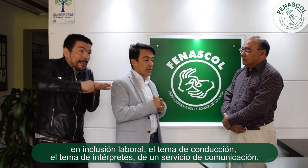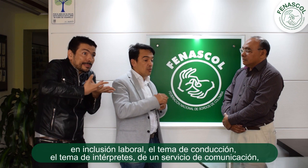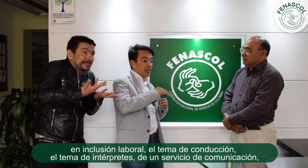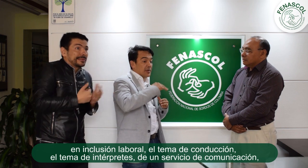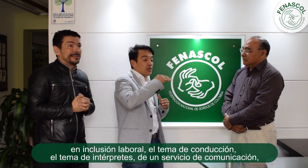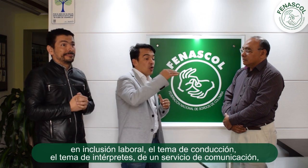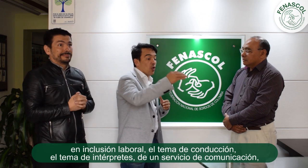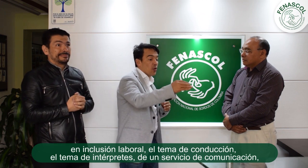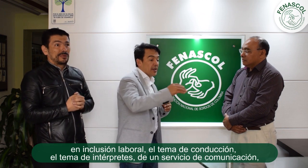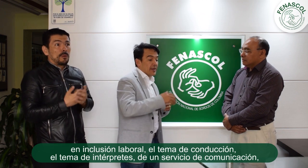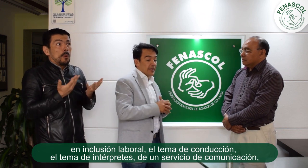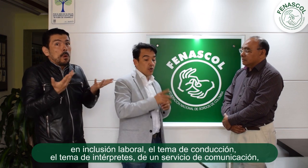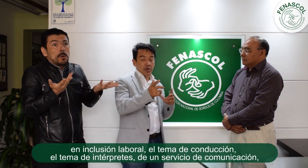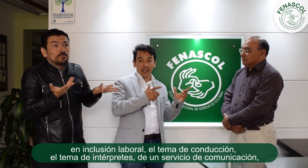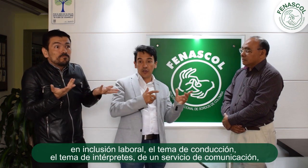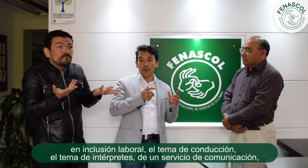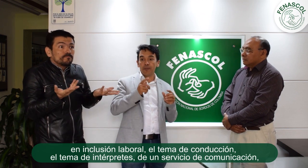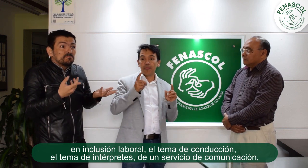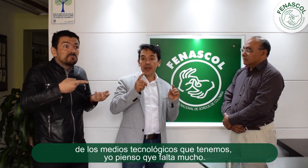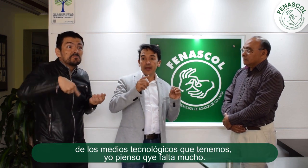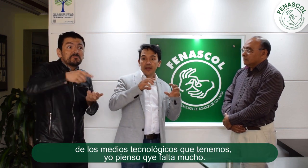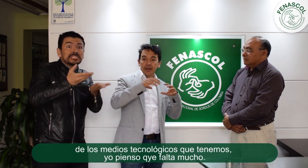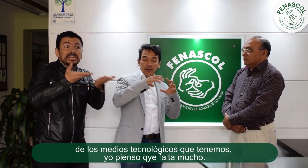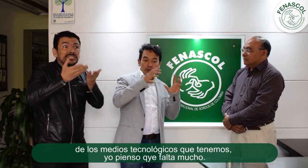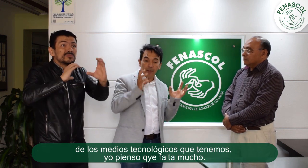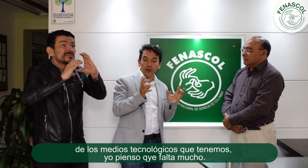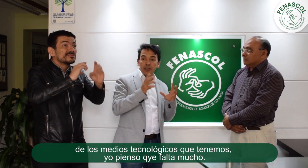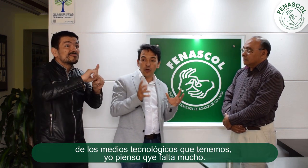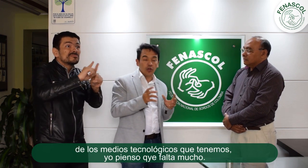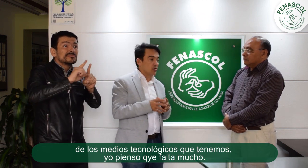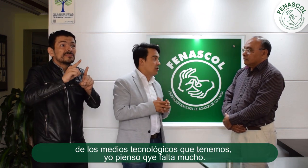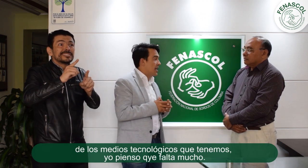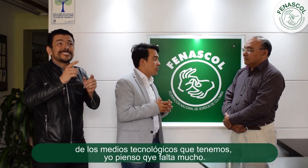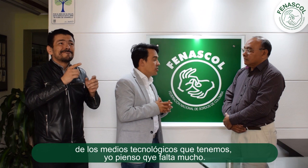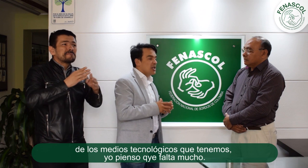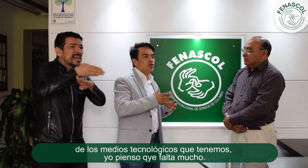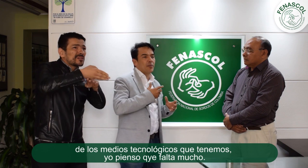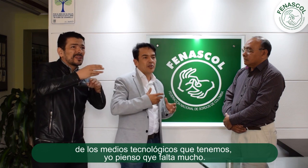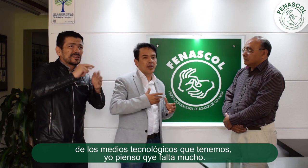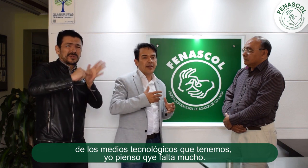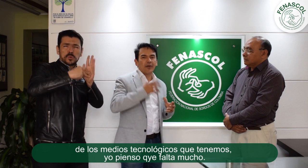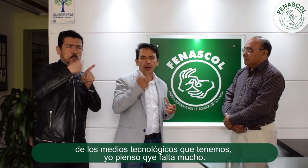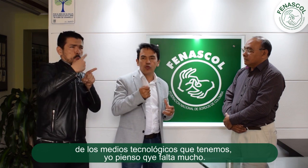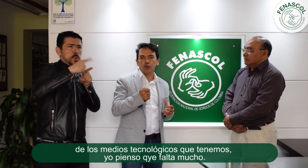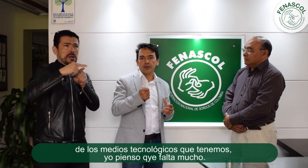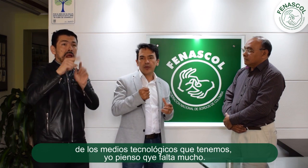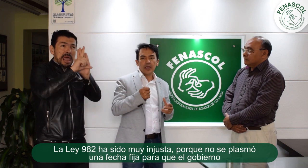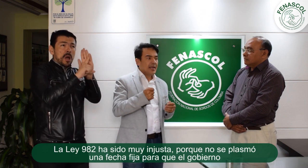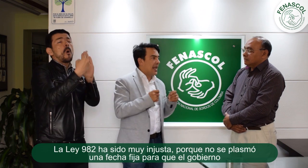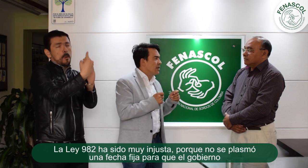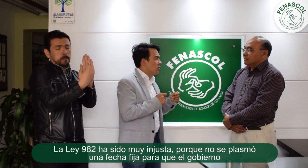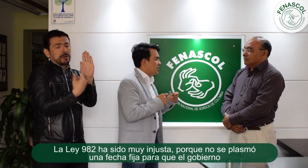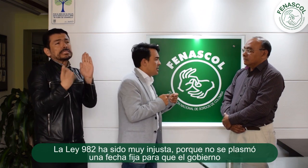de un servicio de comunicación, de los medios tecnológicos que hoy tenemos, yo pienso que falta mucho.